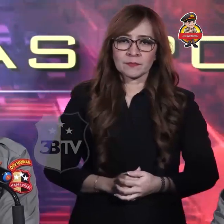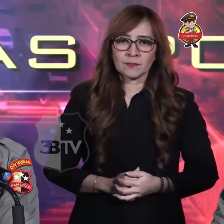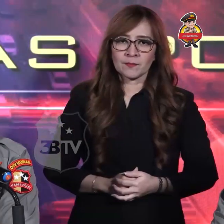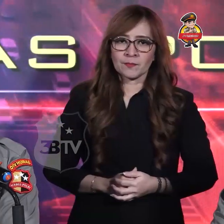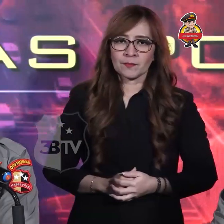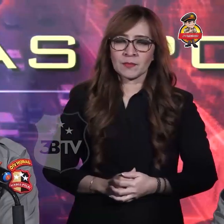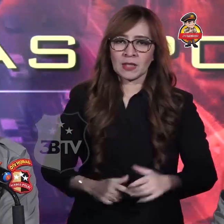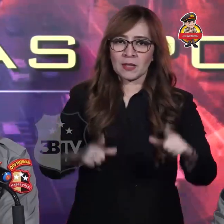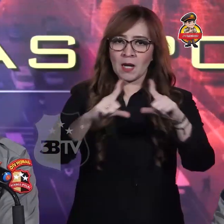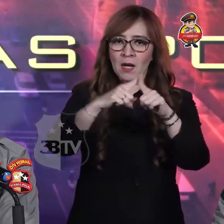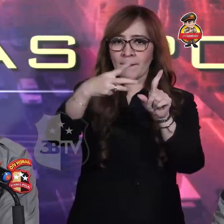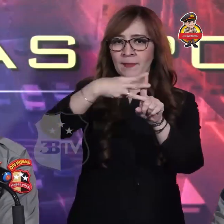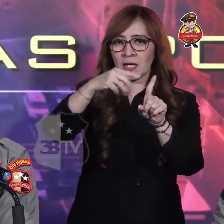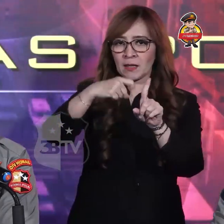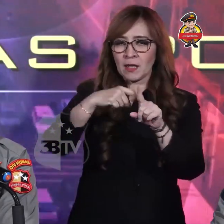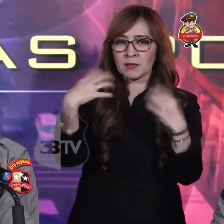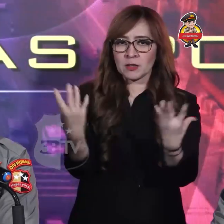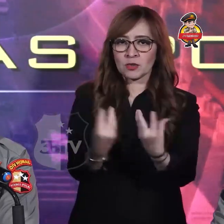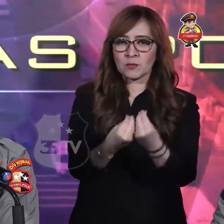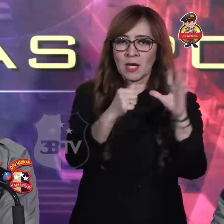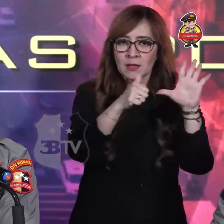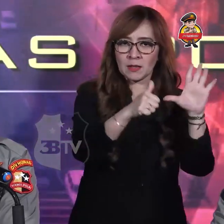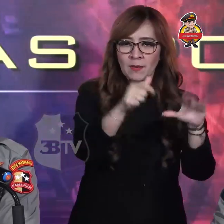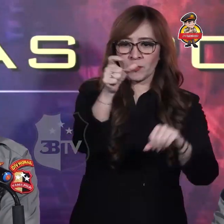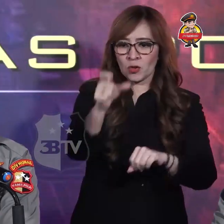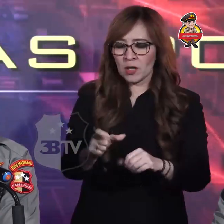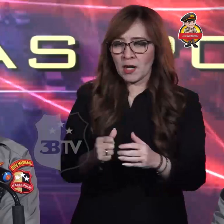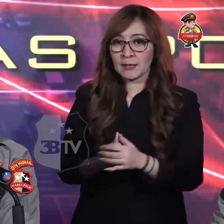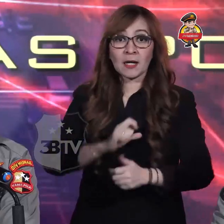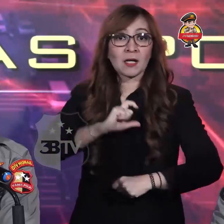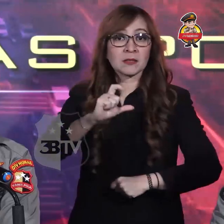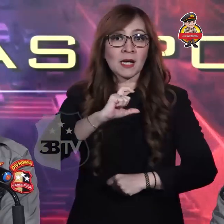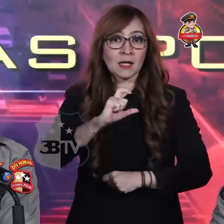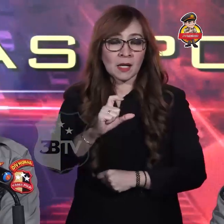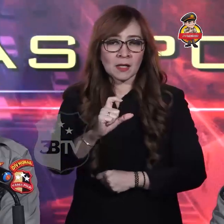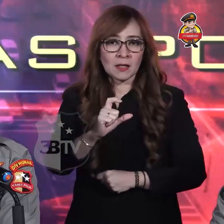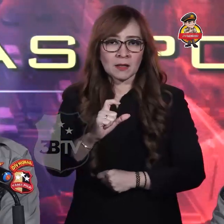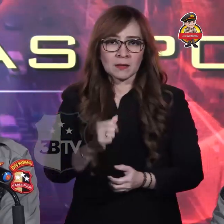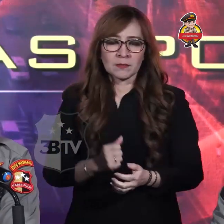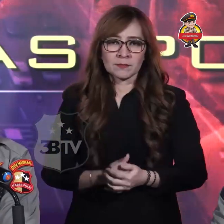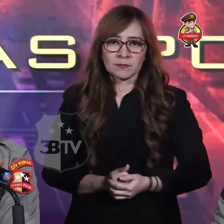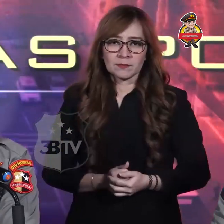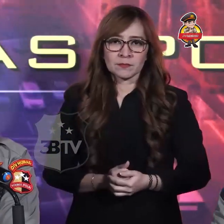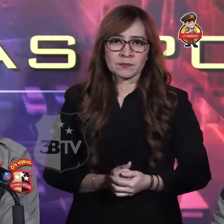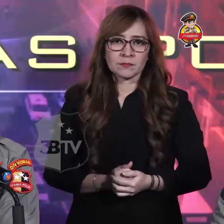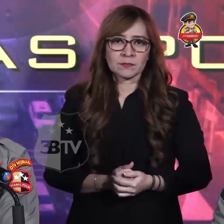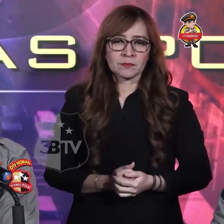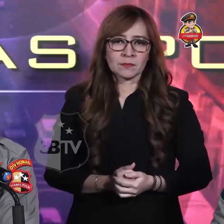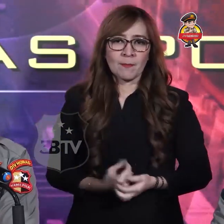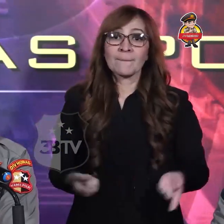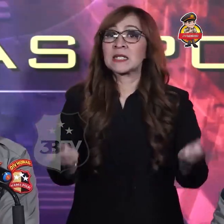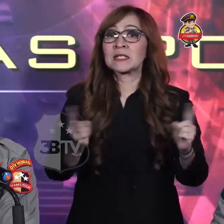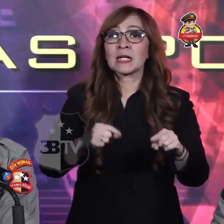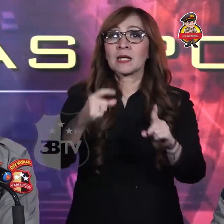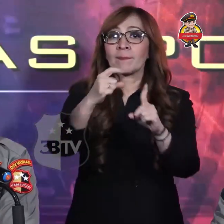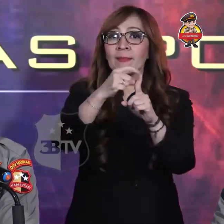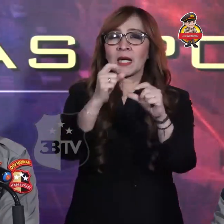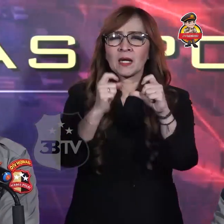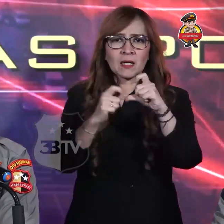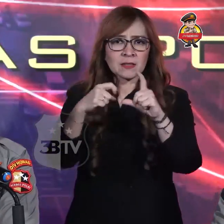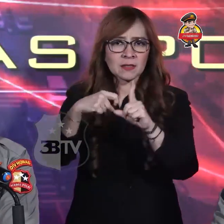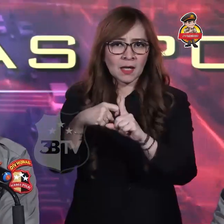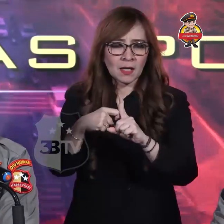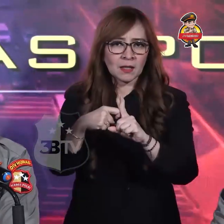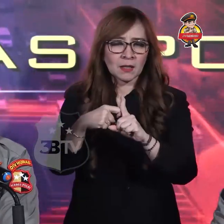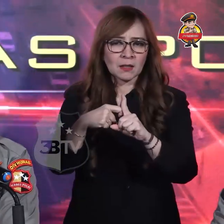Kemudian ABK sebanyak 6, kemudian dengan modus ya menjadikan PSK